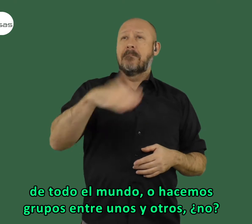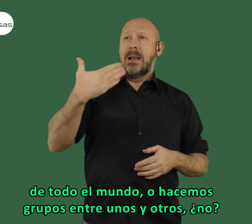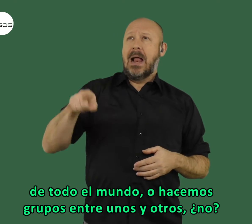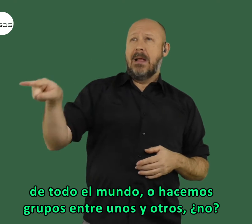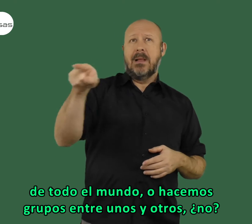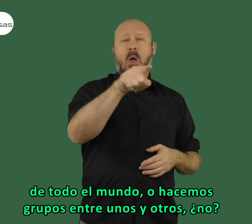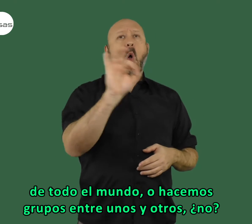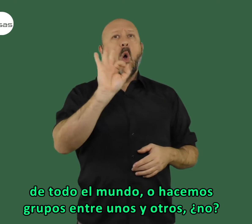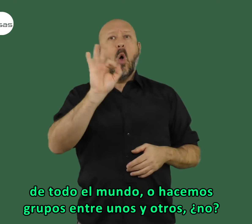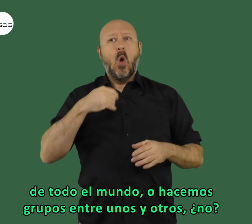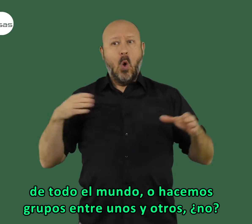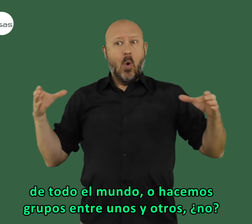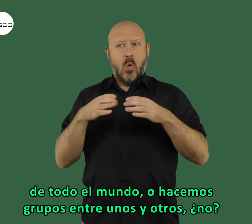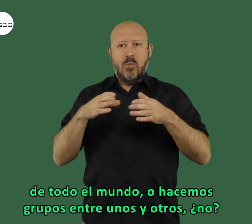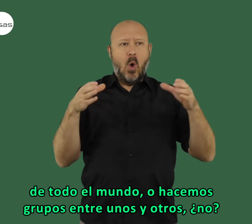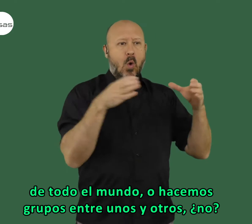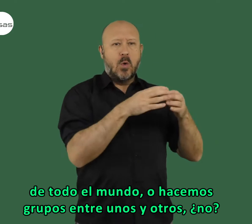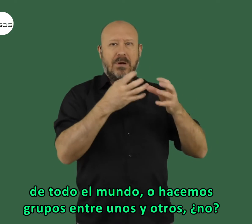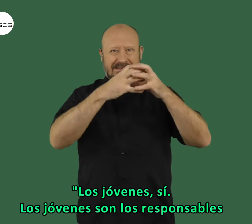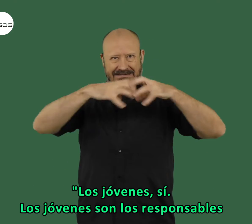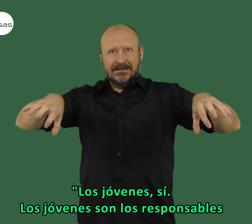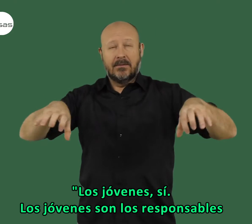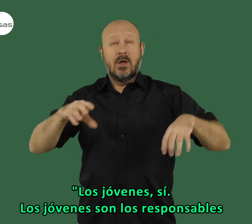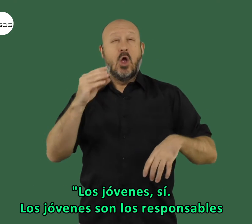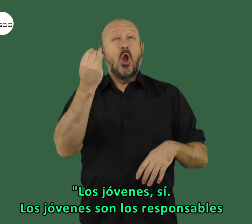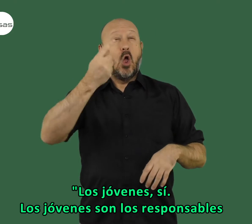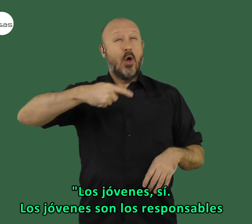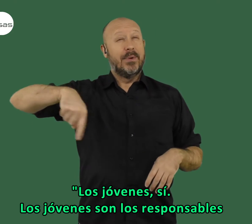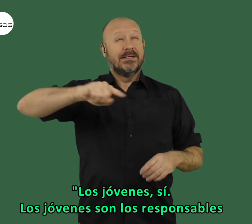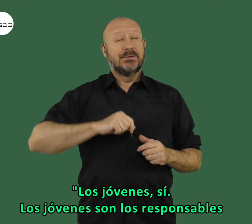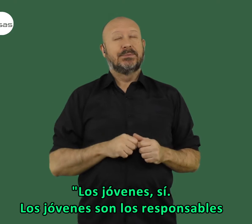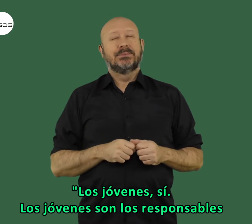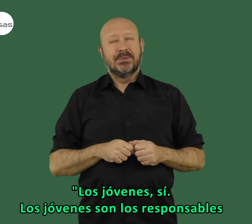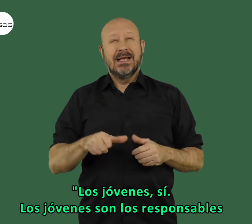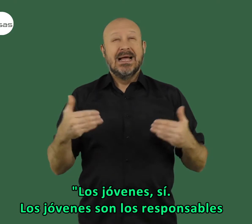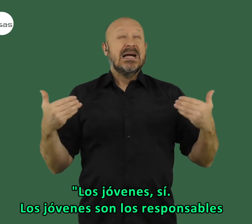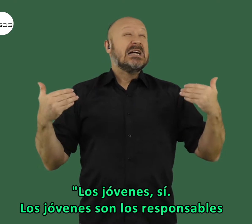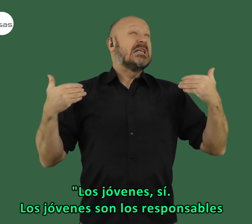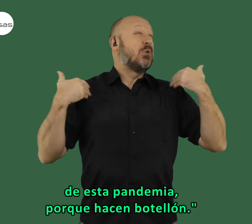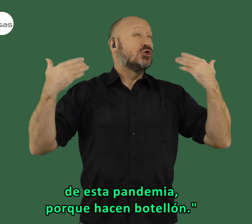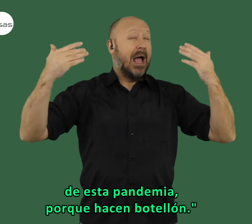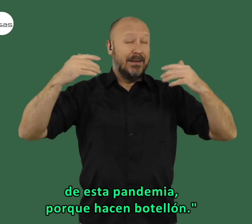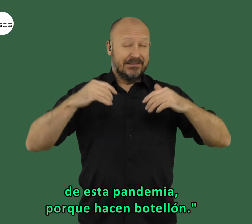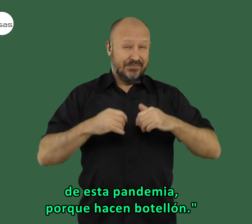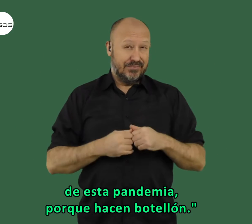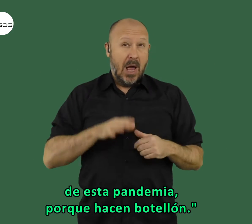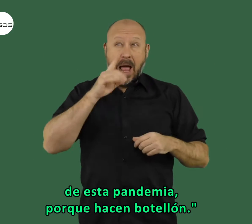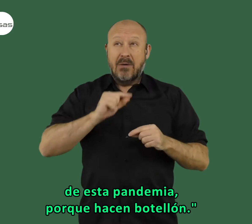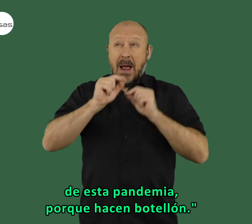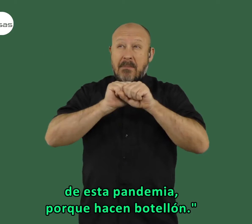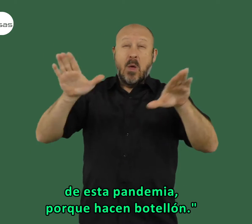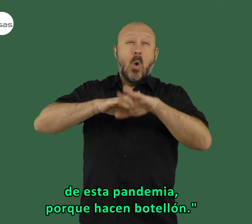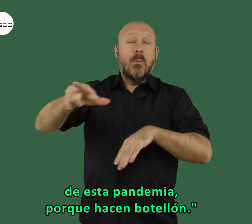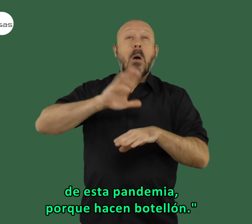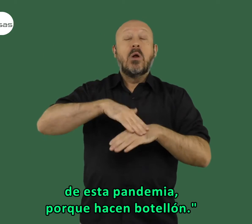todo el mundo o hacemos grupos entre unos y otros, ¿no? Los jóvenes, sí, los jóvenes son los responsables de